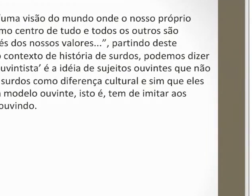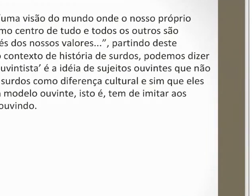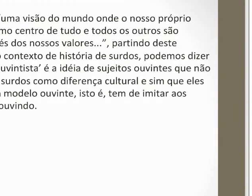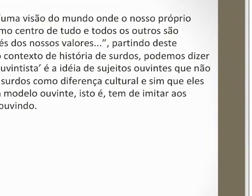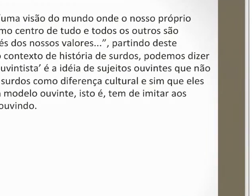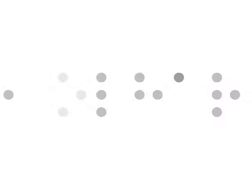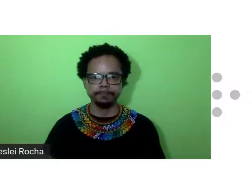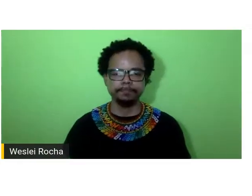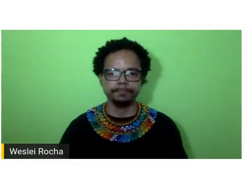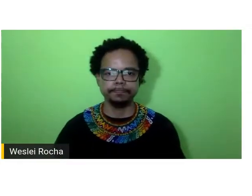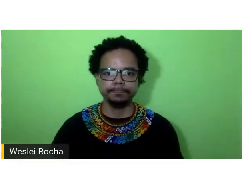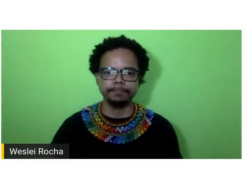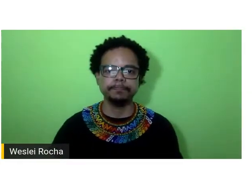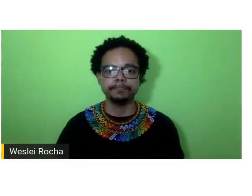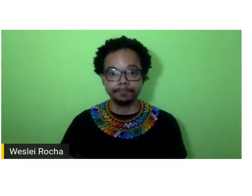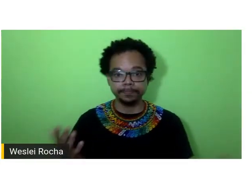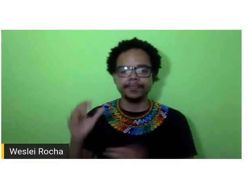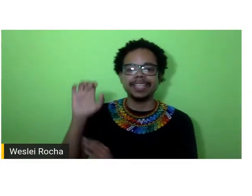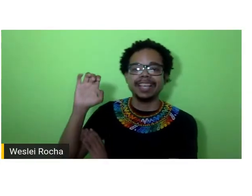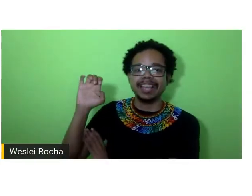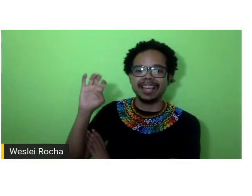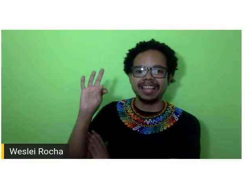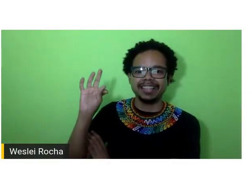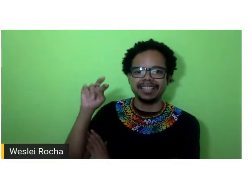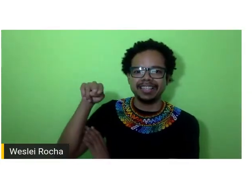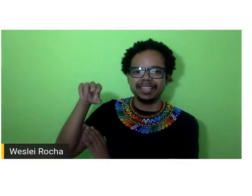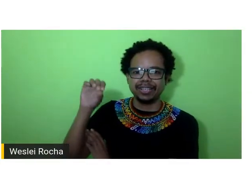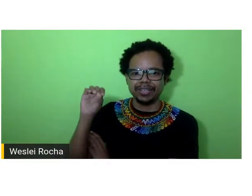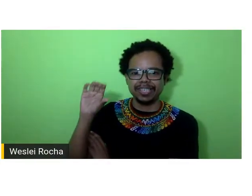e eu vou explicar Pode fechar o slide